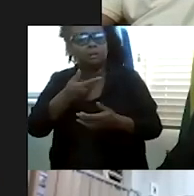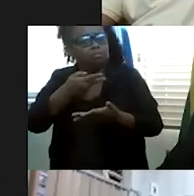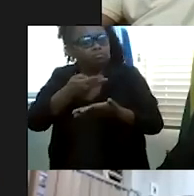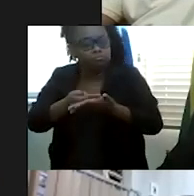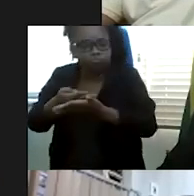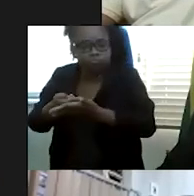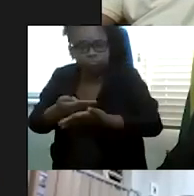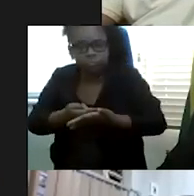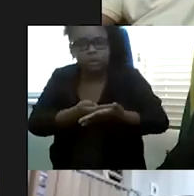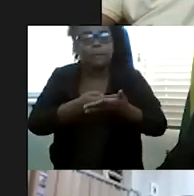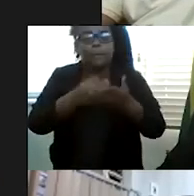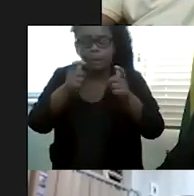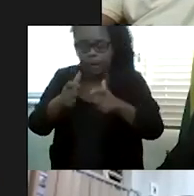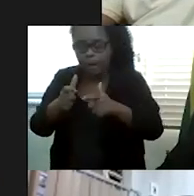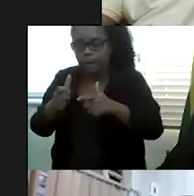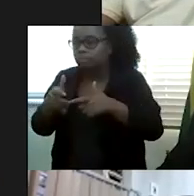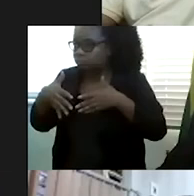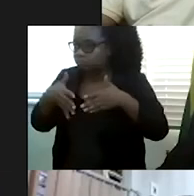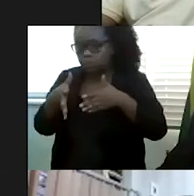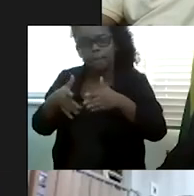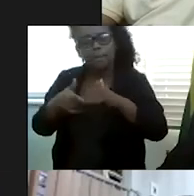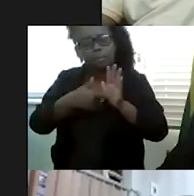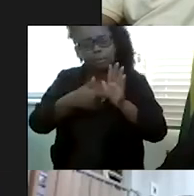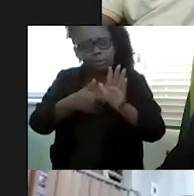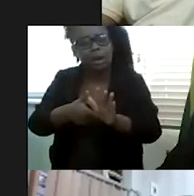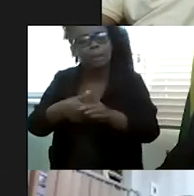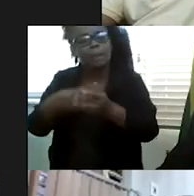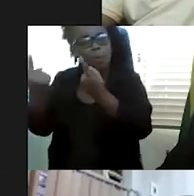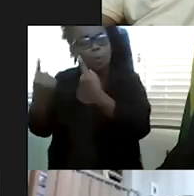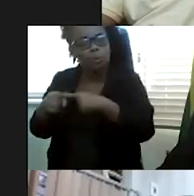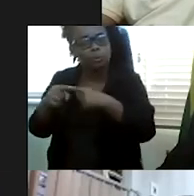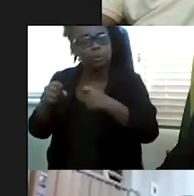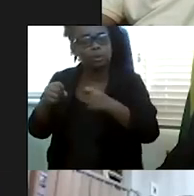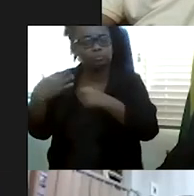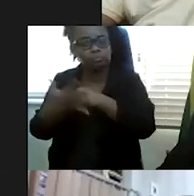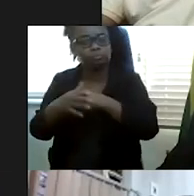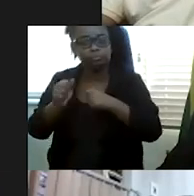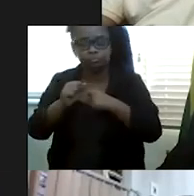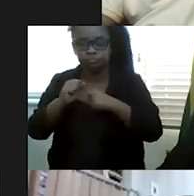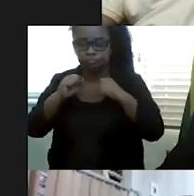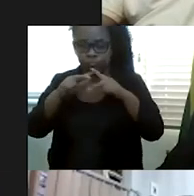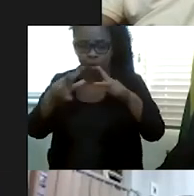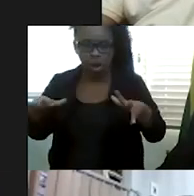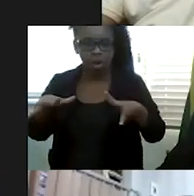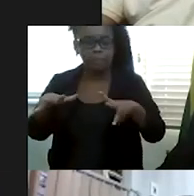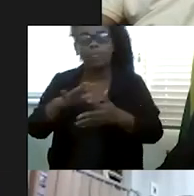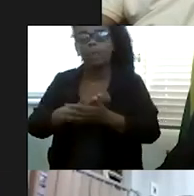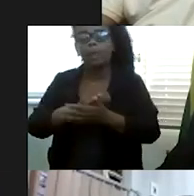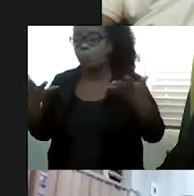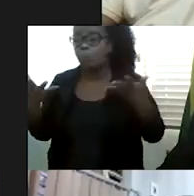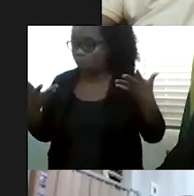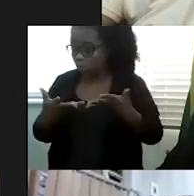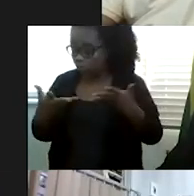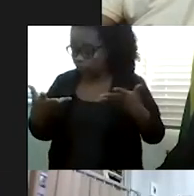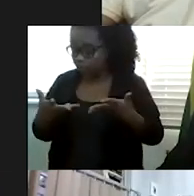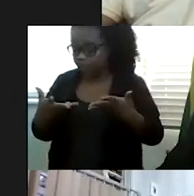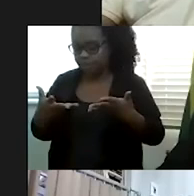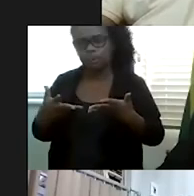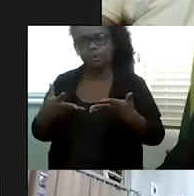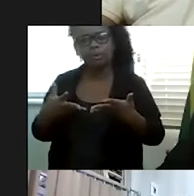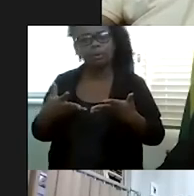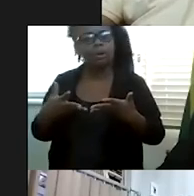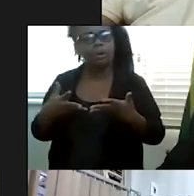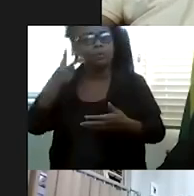Carmo, destinado também ao combate a esse vírus maldito. Hoje, como o vereador Catite